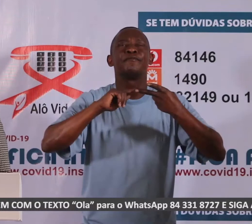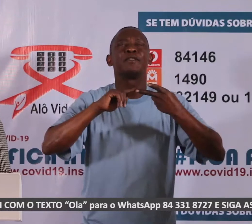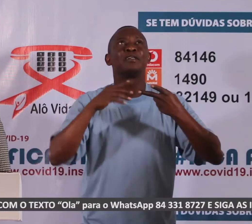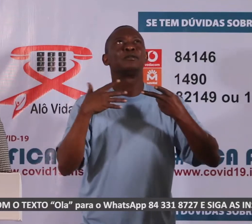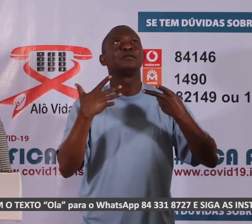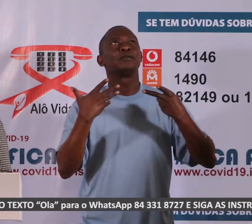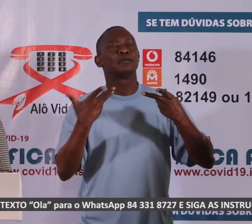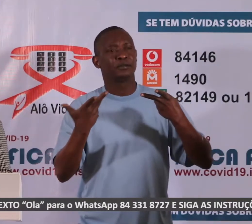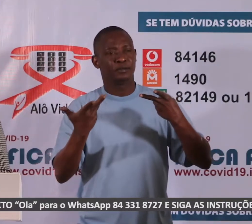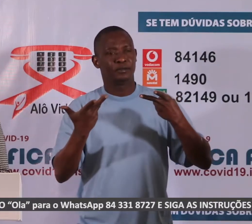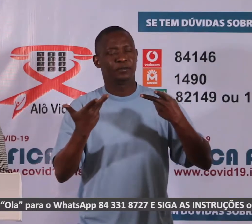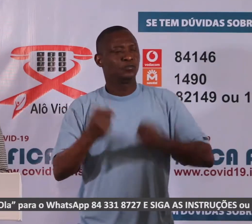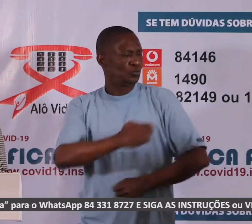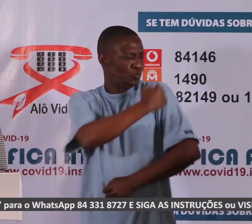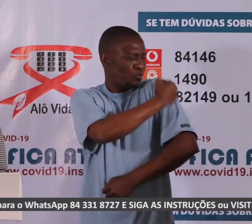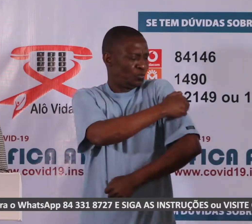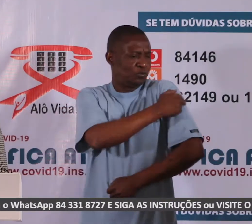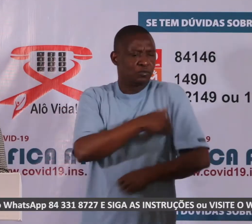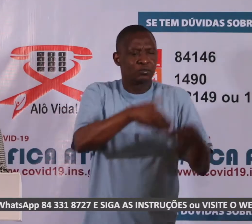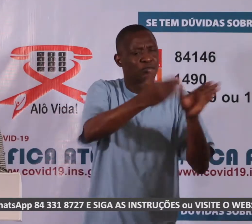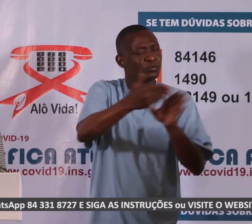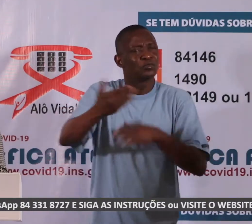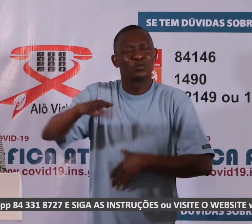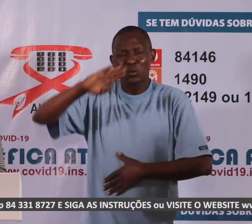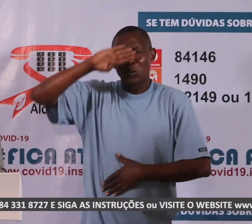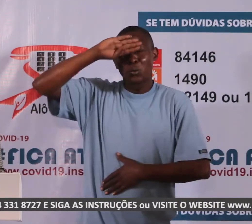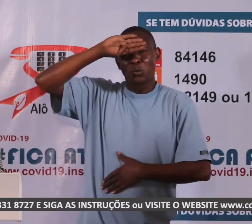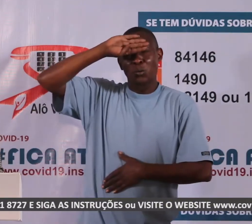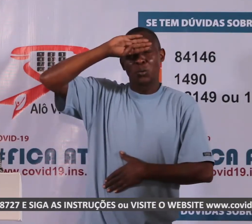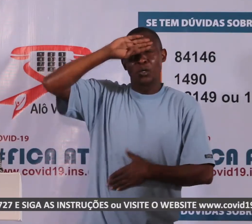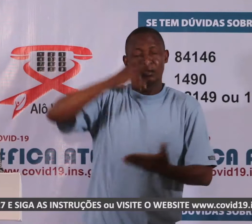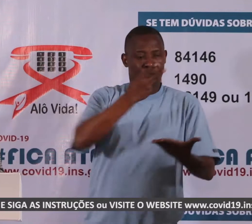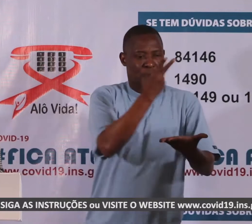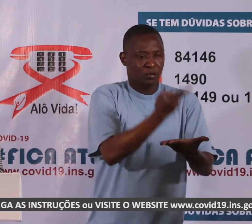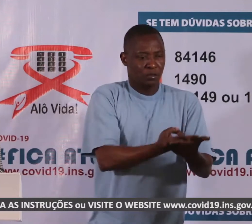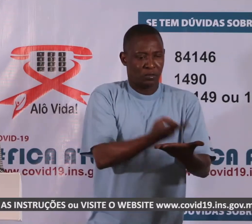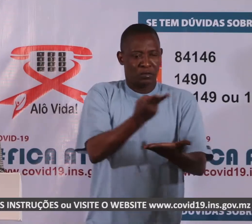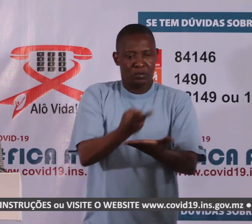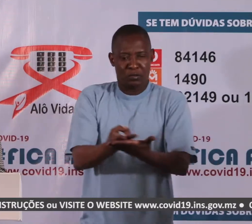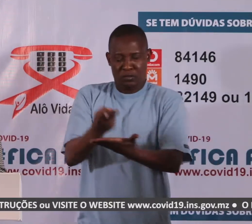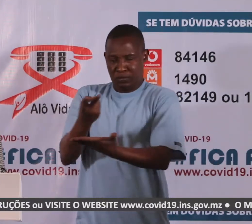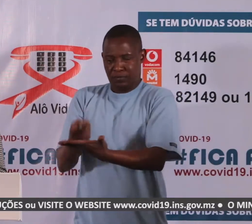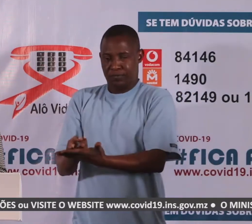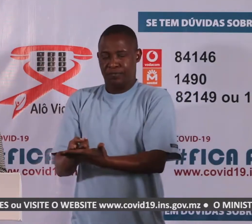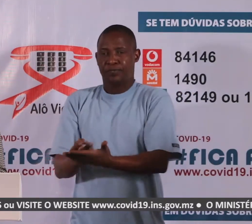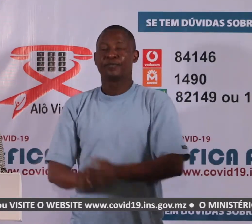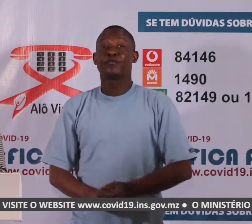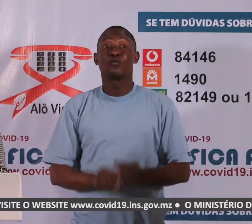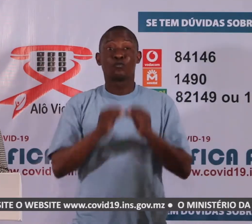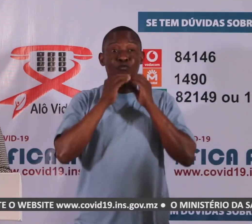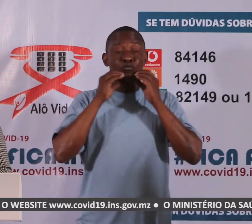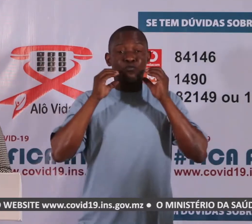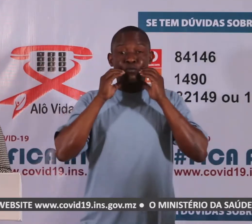de doentes nas nossas unidades sanitárias, gostaríamos de partilhar que, até o momento, no nosso país, temos